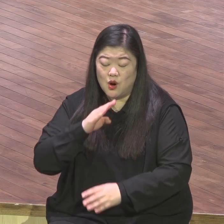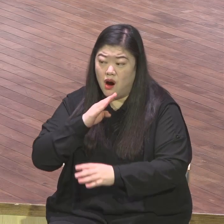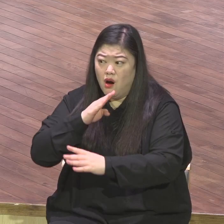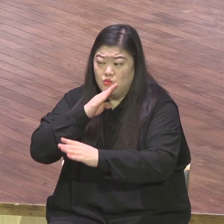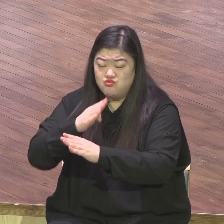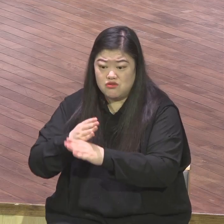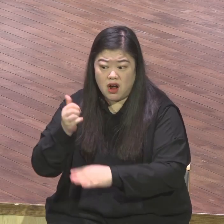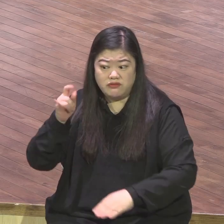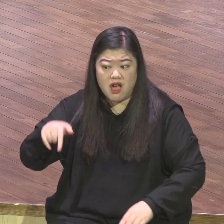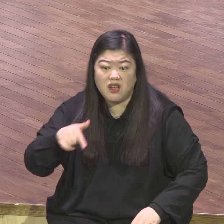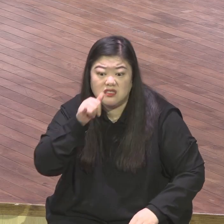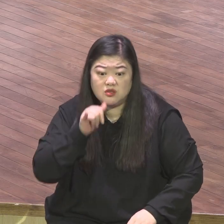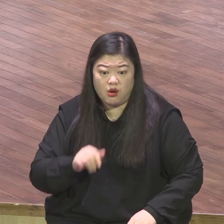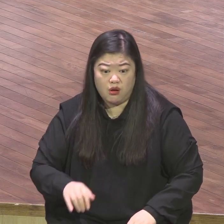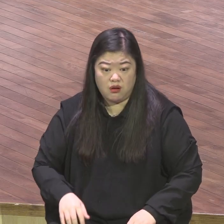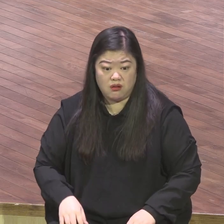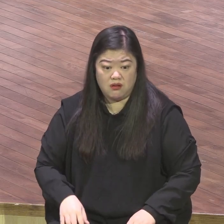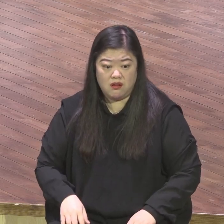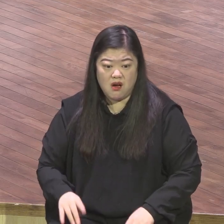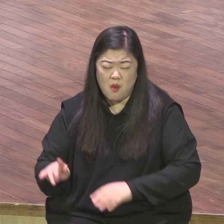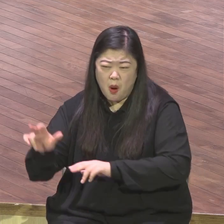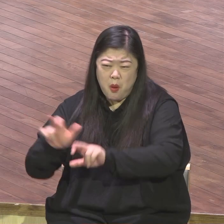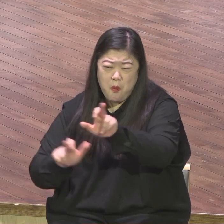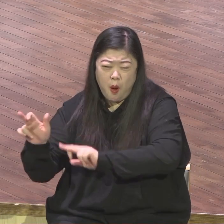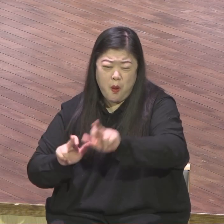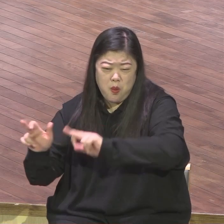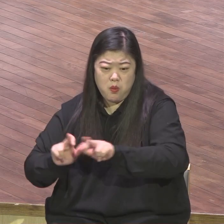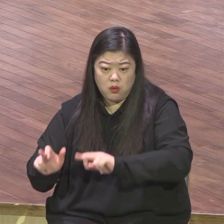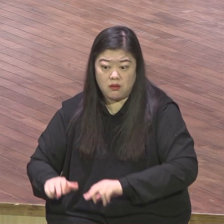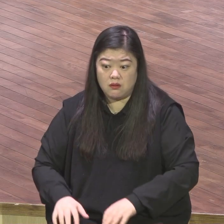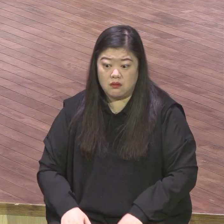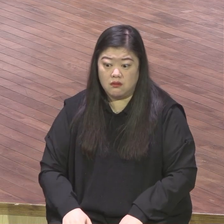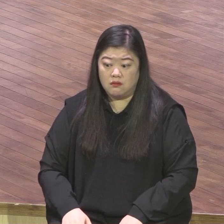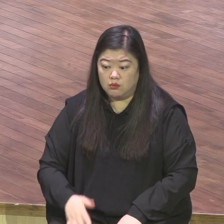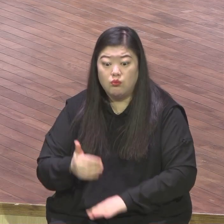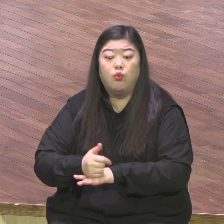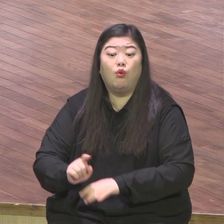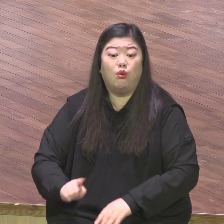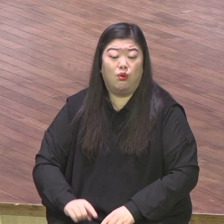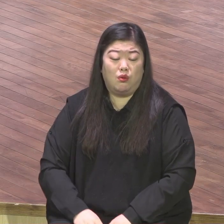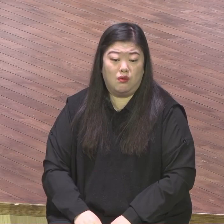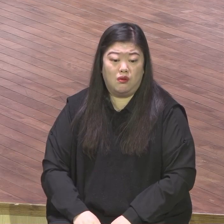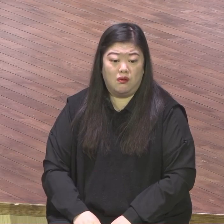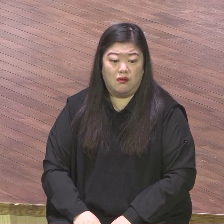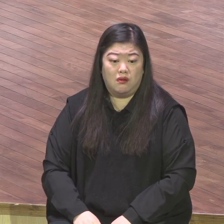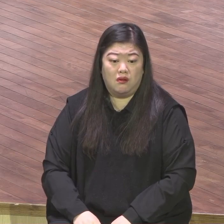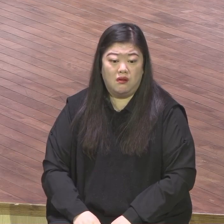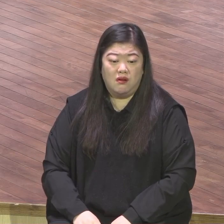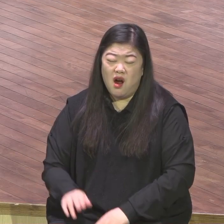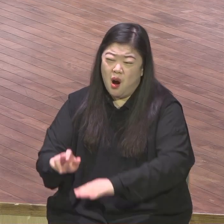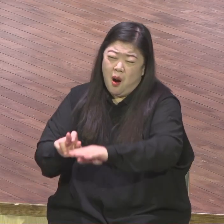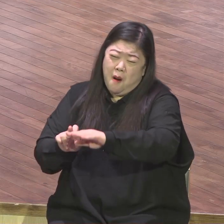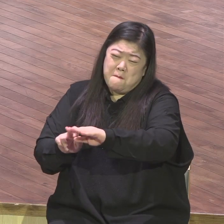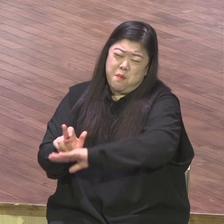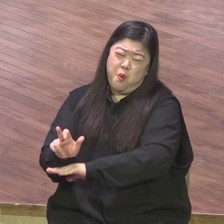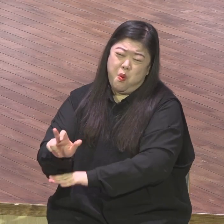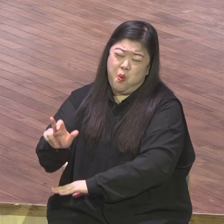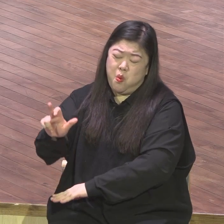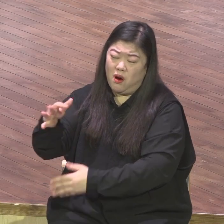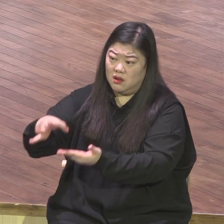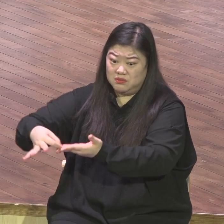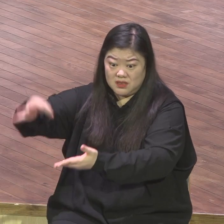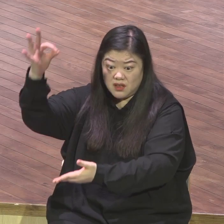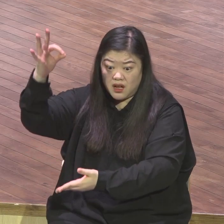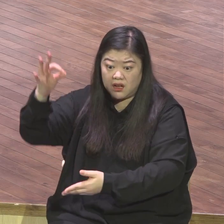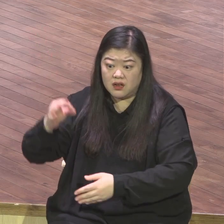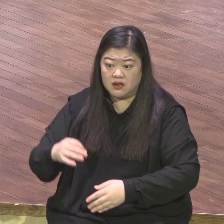막 계속 미사일 쏜 소원도 뭐 합니까? 아, 이 인민들은 다 굶어 죽어가고 있는데 그거 좀 그거 가지고